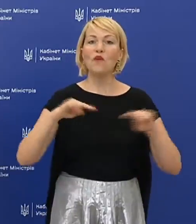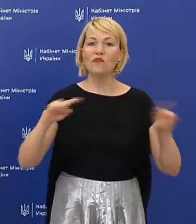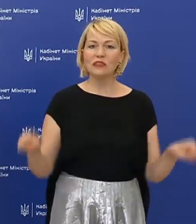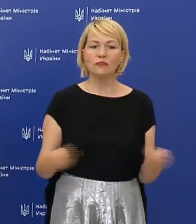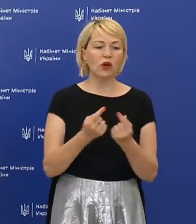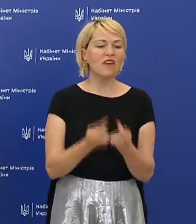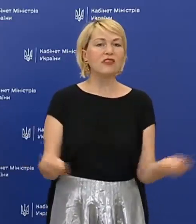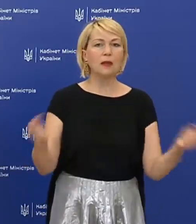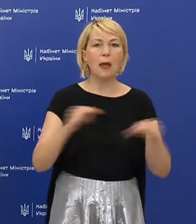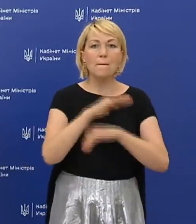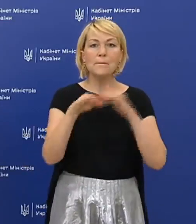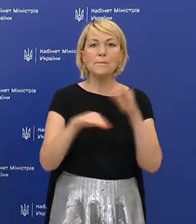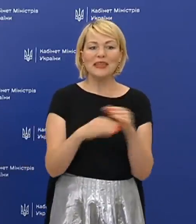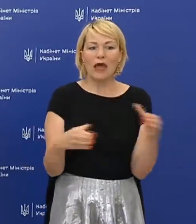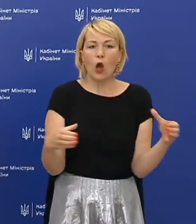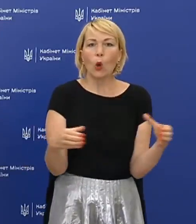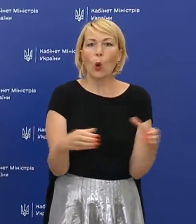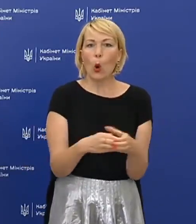створений відповідний